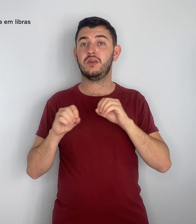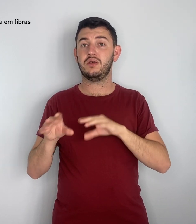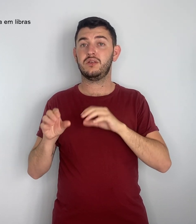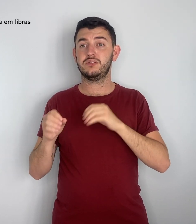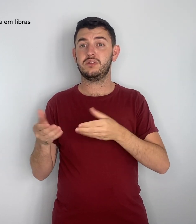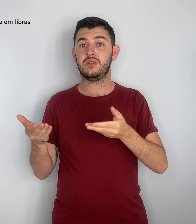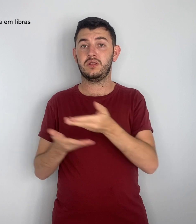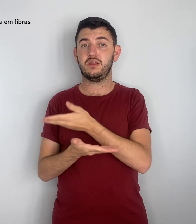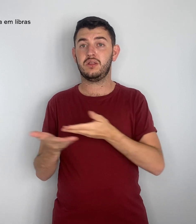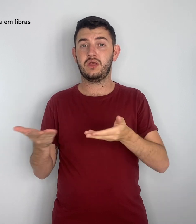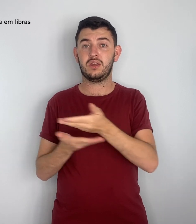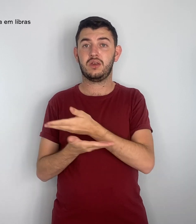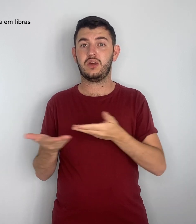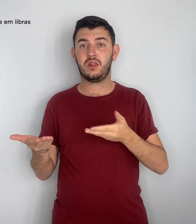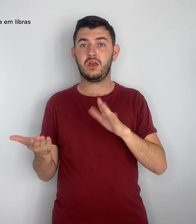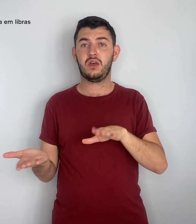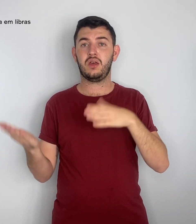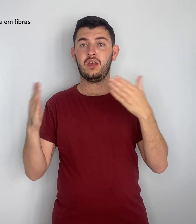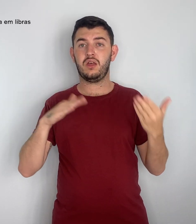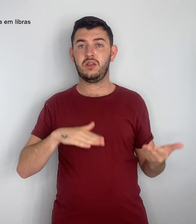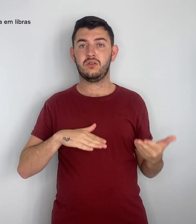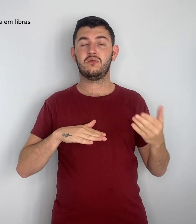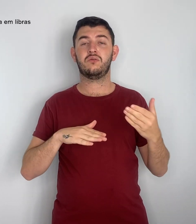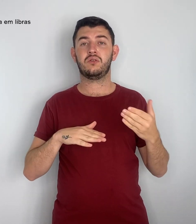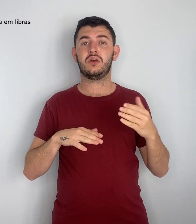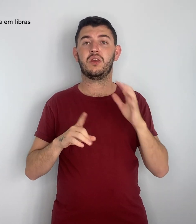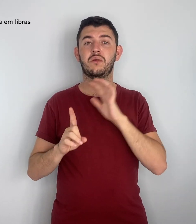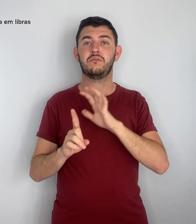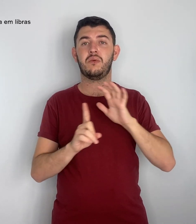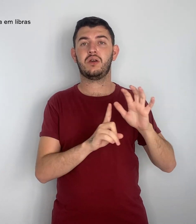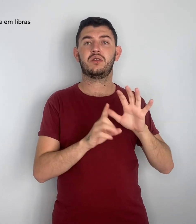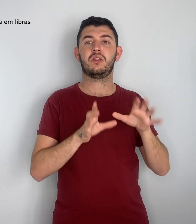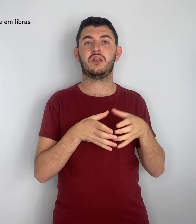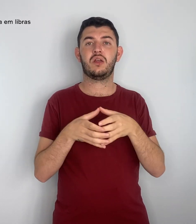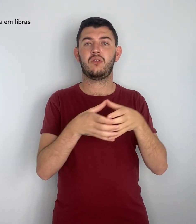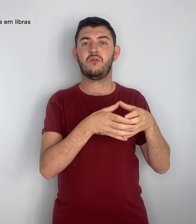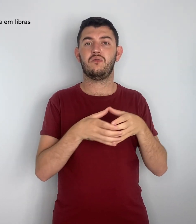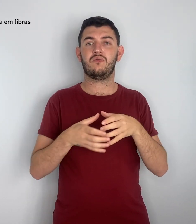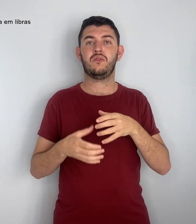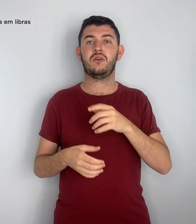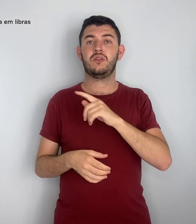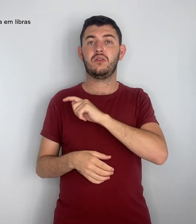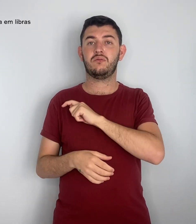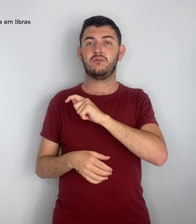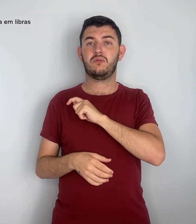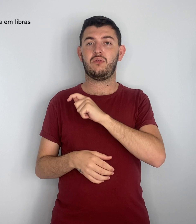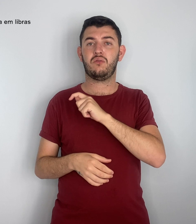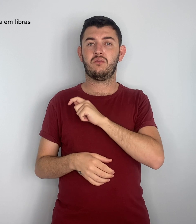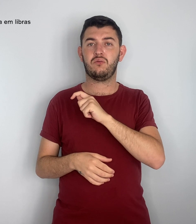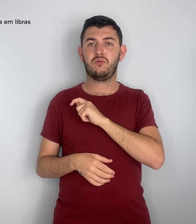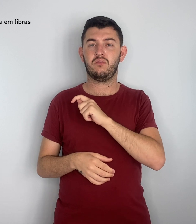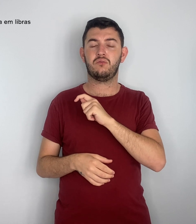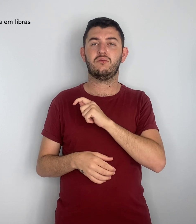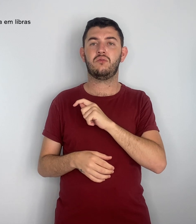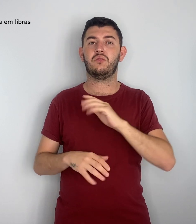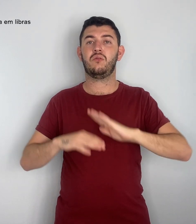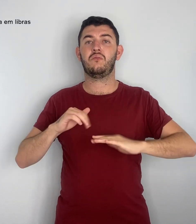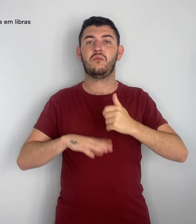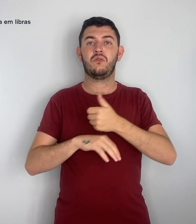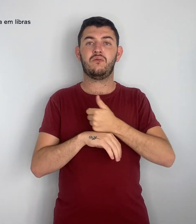integral, o que impacta na convivência entre os estudantes, entre profissionais do magistério e